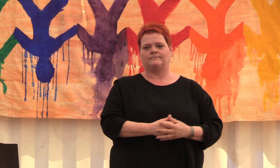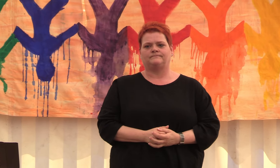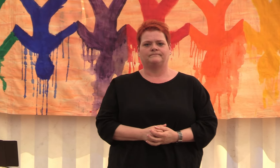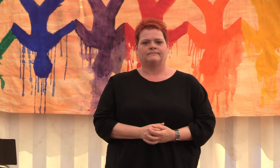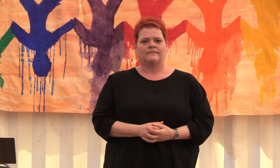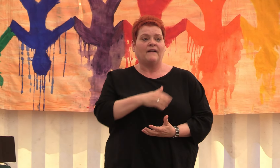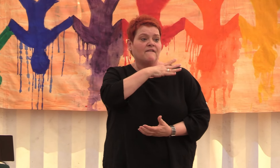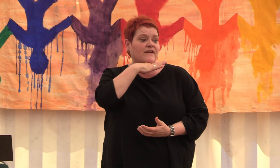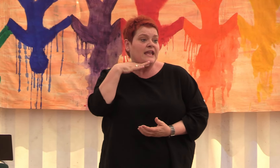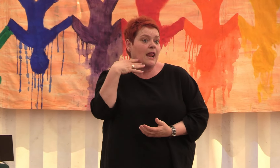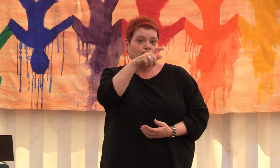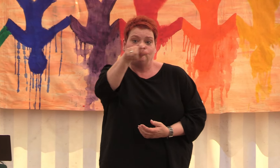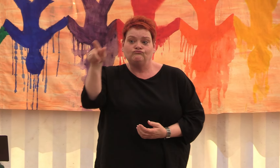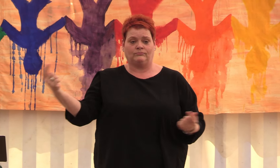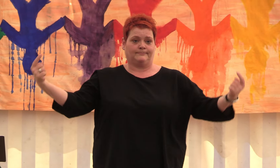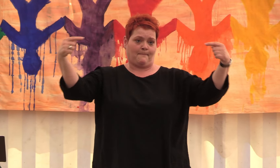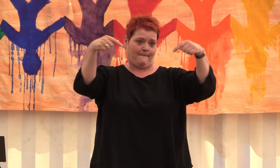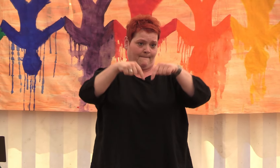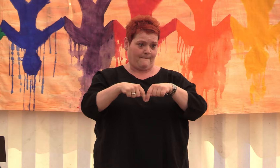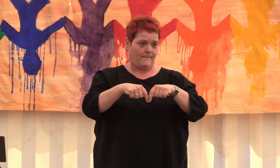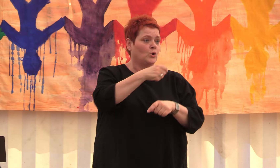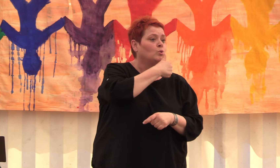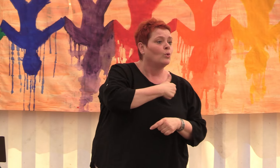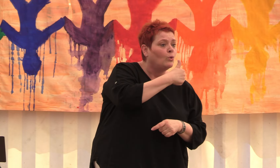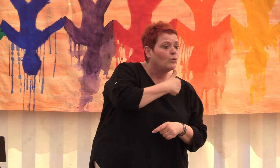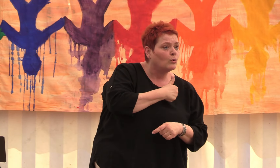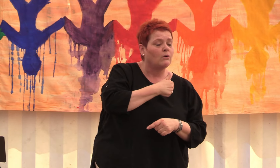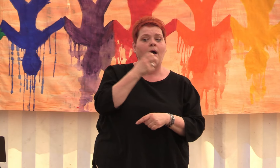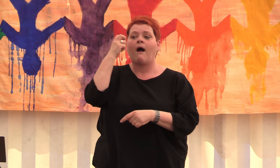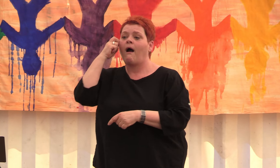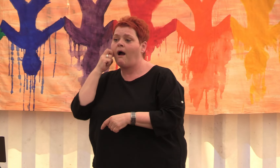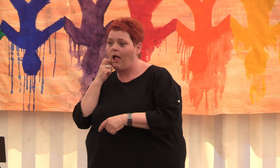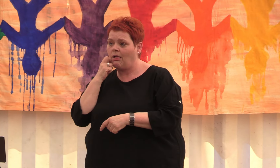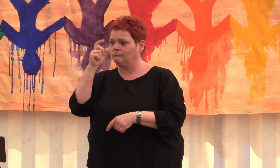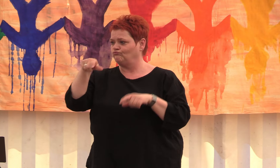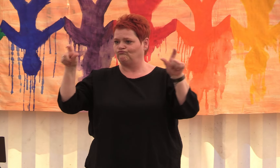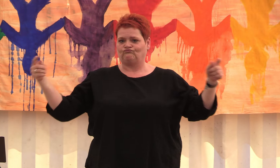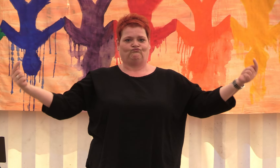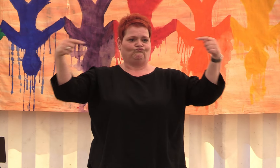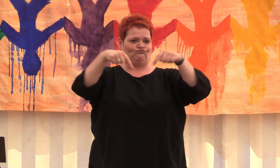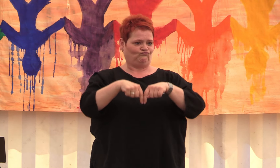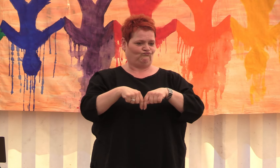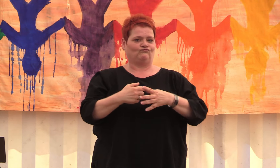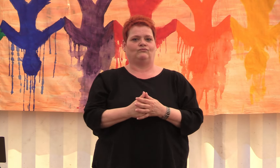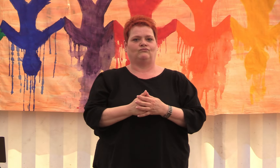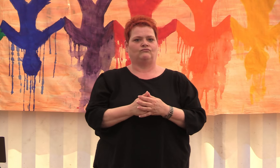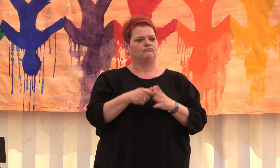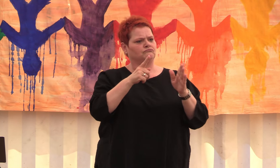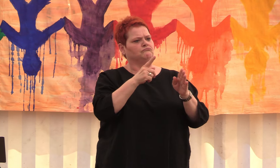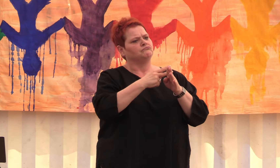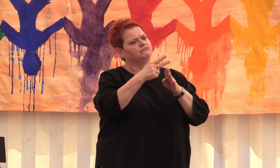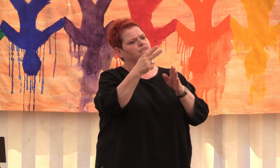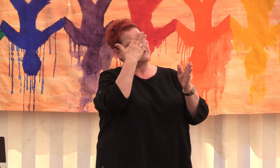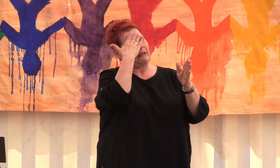Viele sind gekommen. Junge und alte Menschen sind gekommen. Vertraute